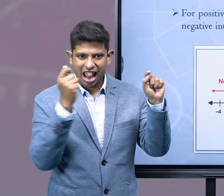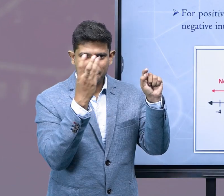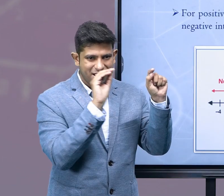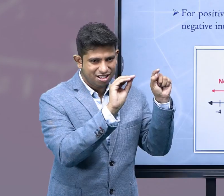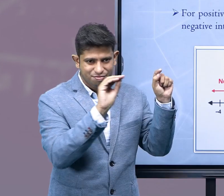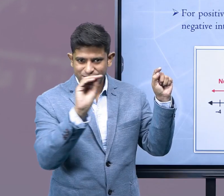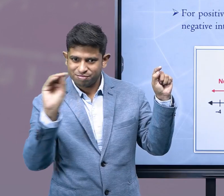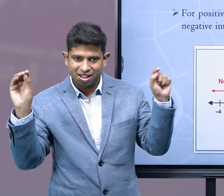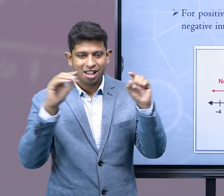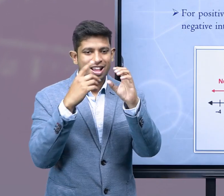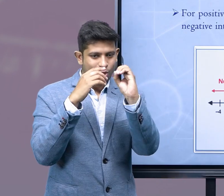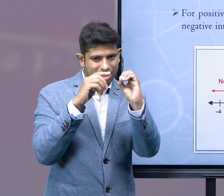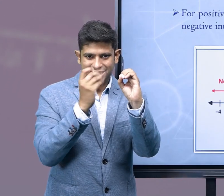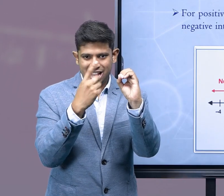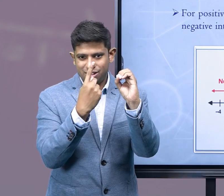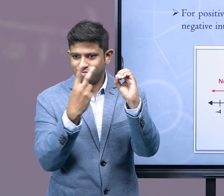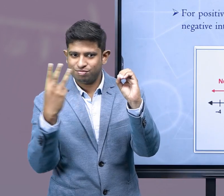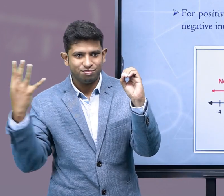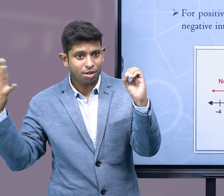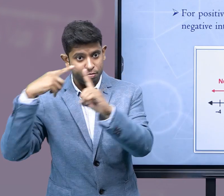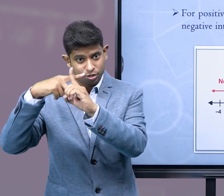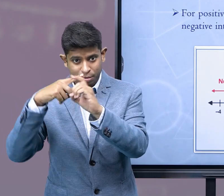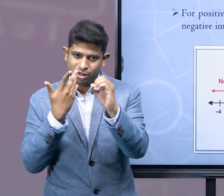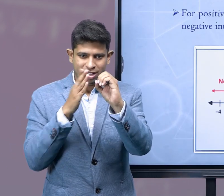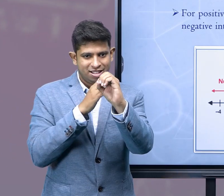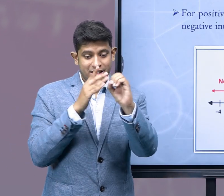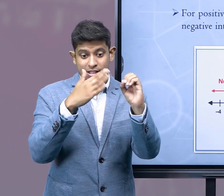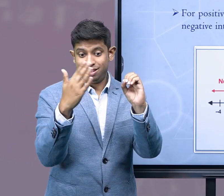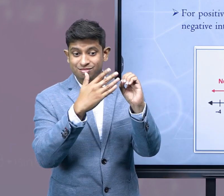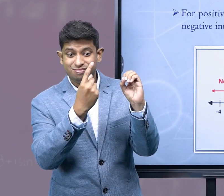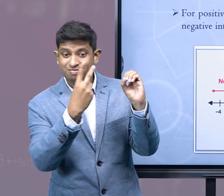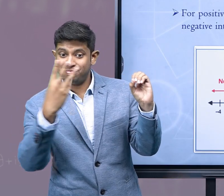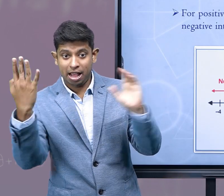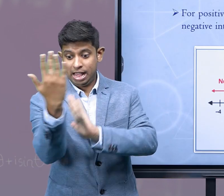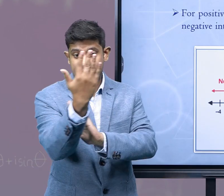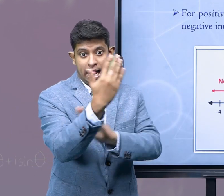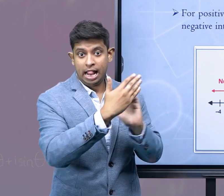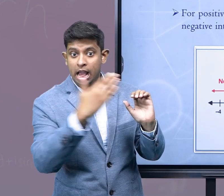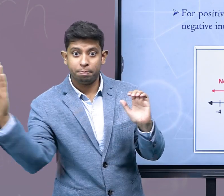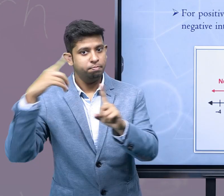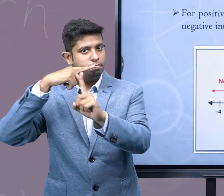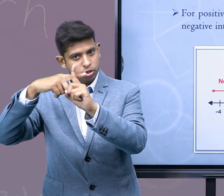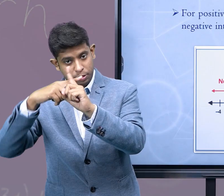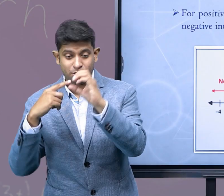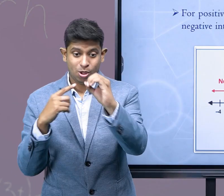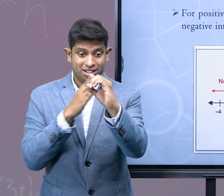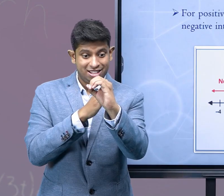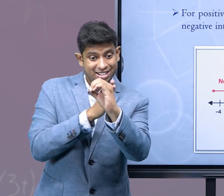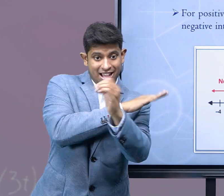हम संख्या रेखा पर पूर्णांकों को देखेंगे। संख्या रेखा पर धनात्मक पूर्णांकों के लिए